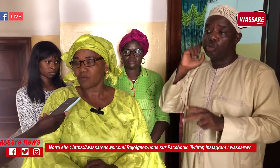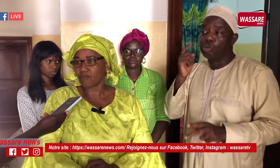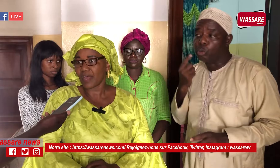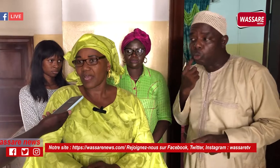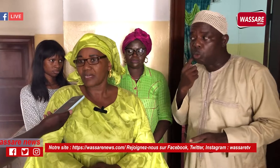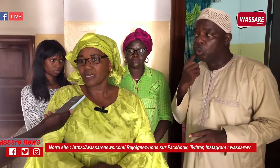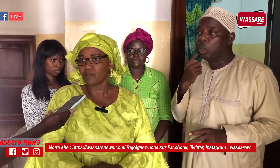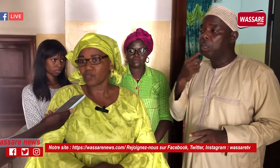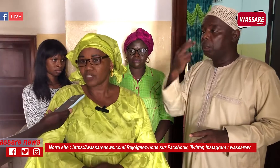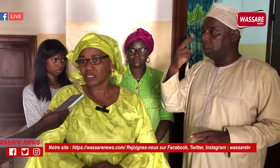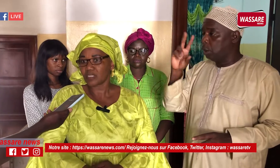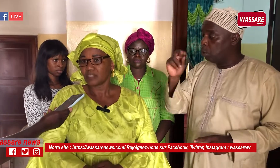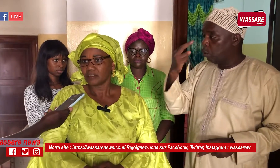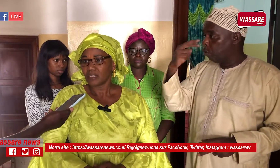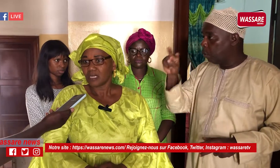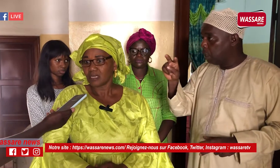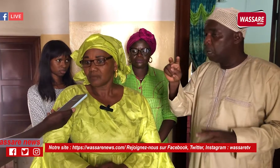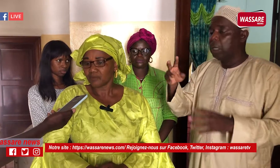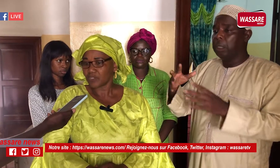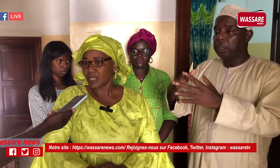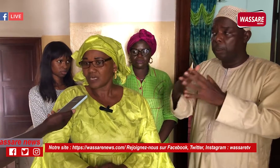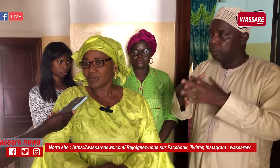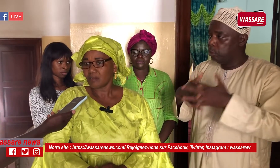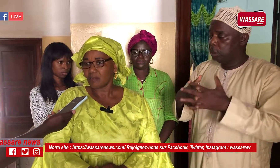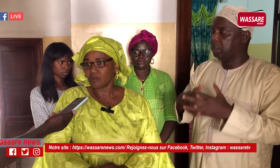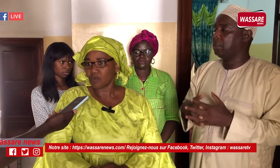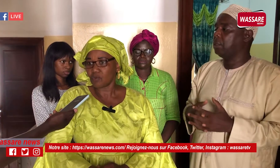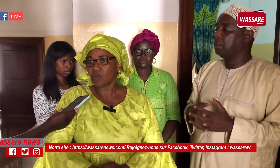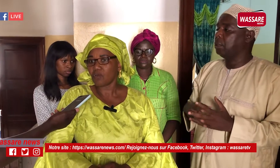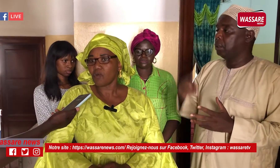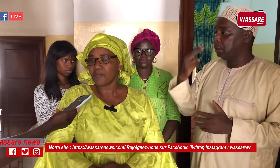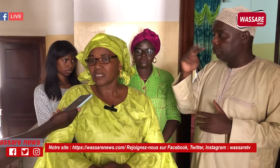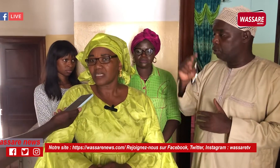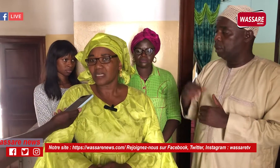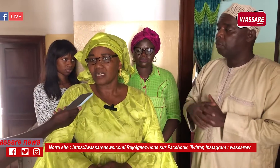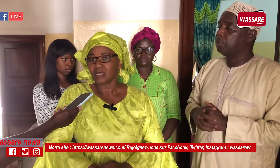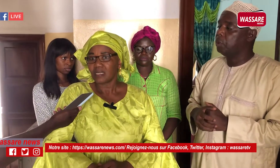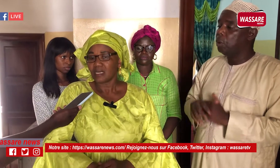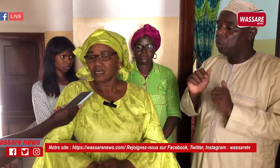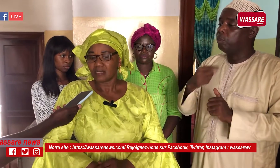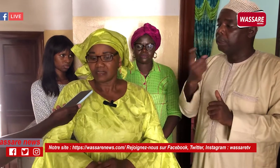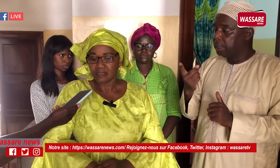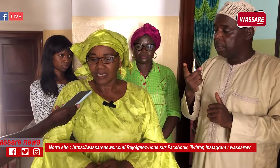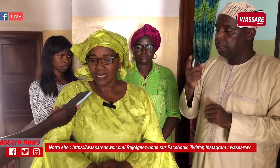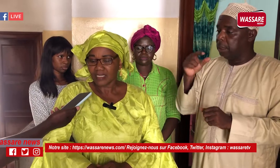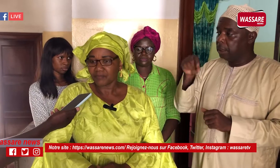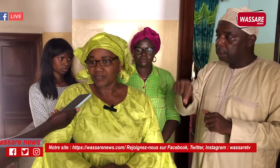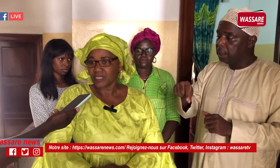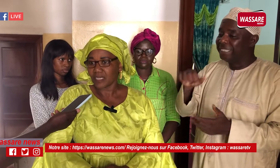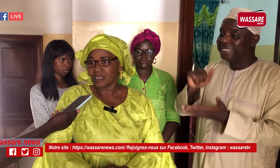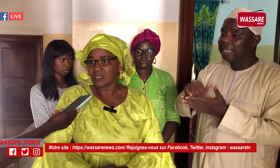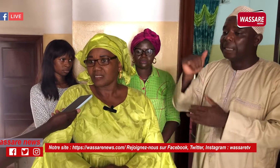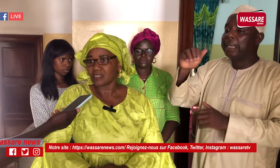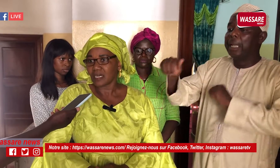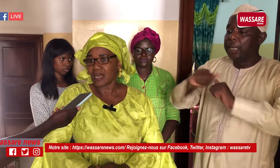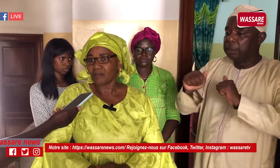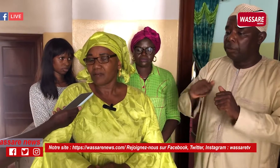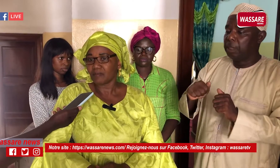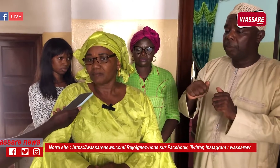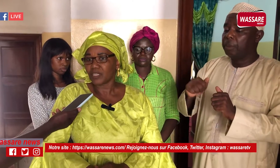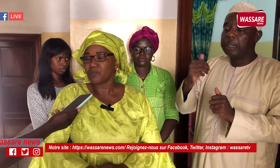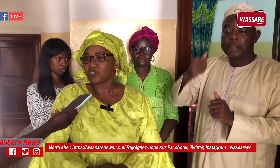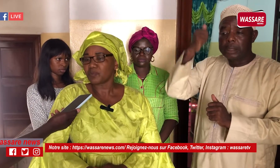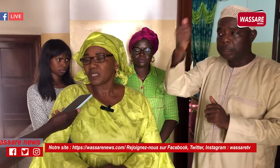des non-voyants, des moteurs visuels. Donc, on peut dire que cette activité